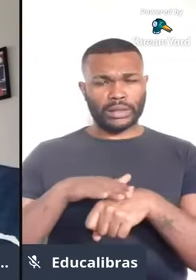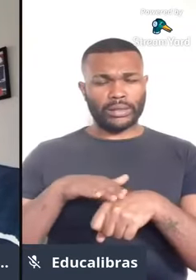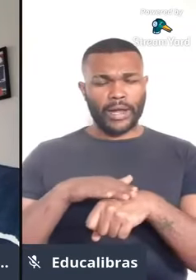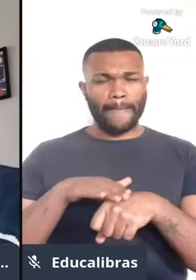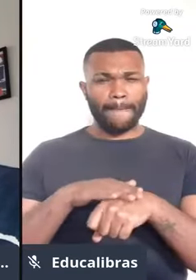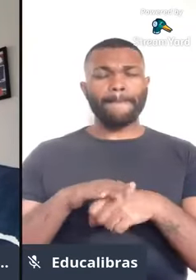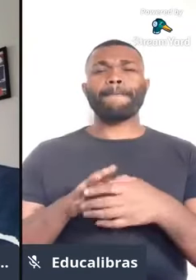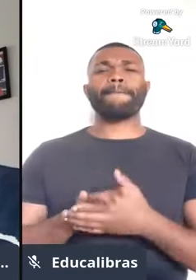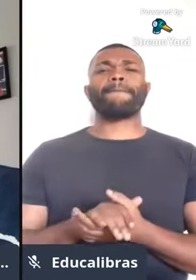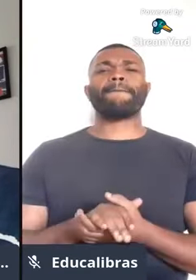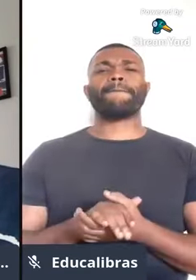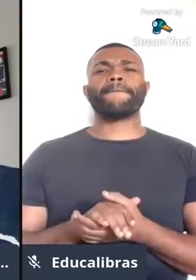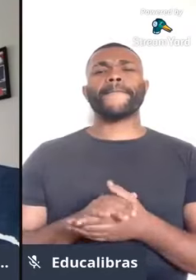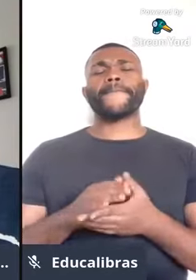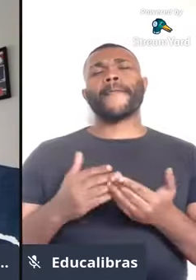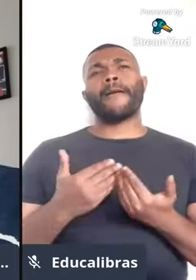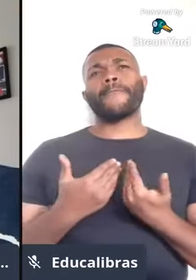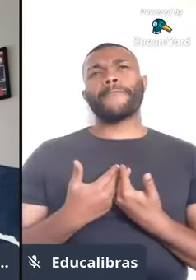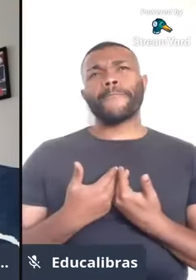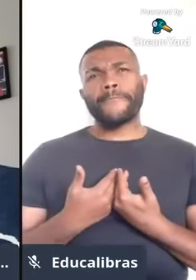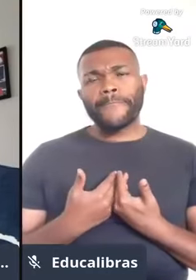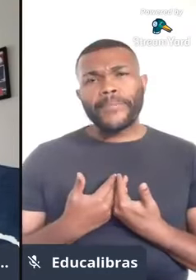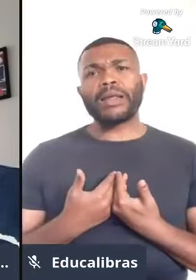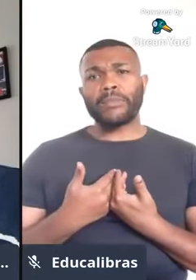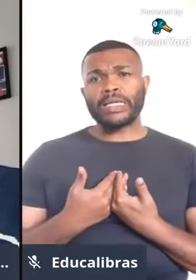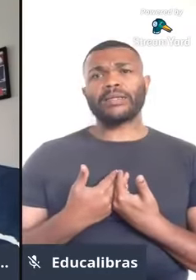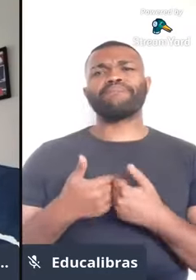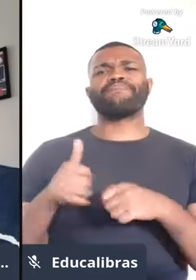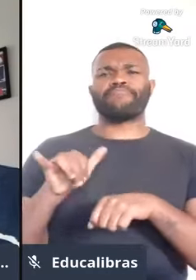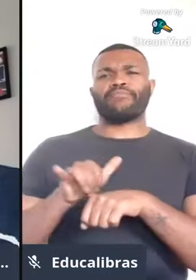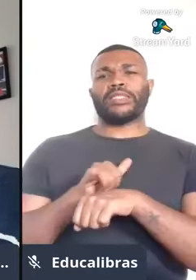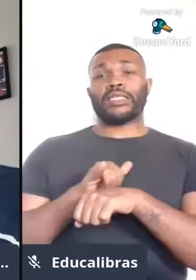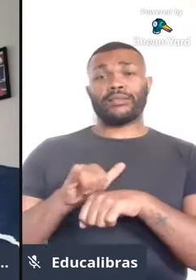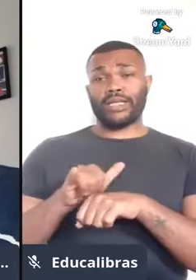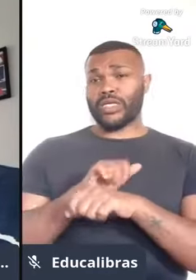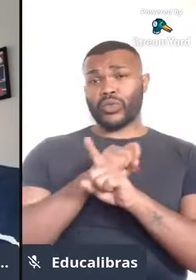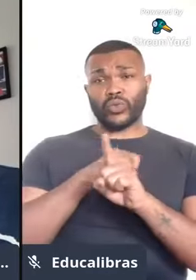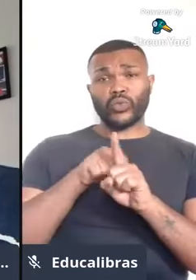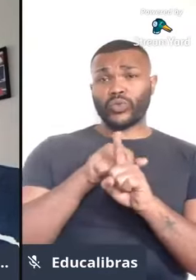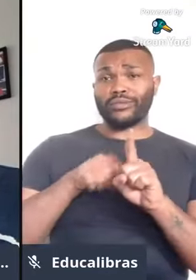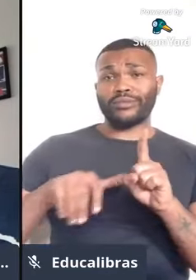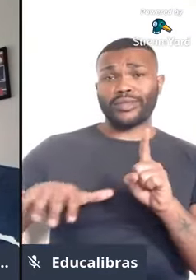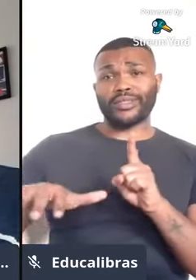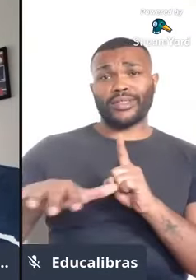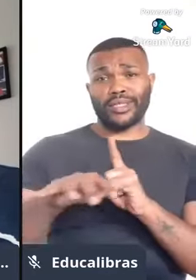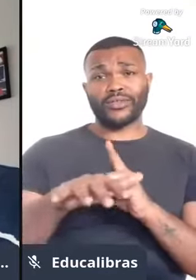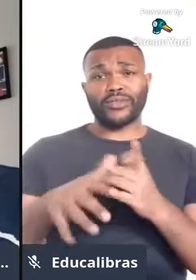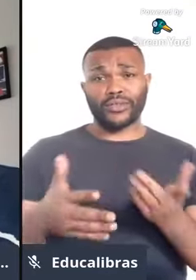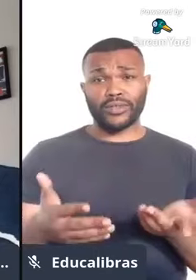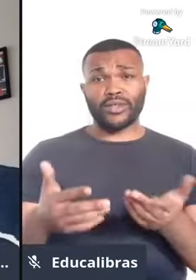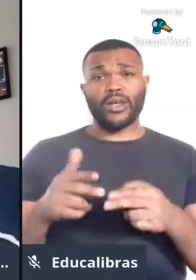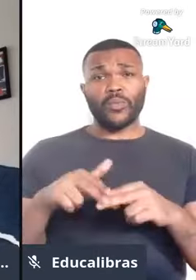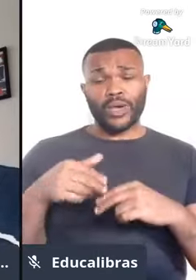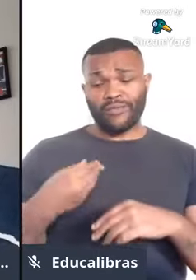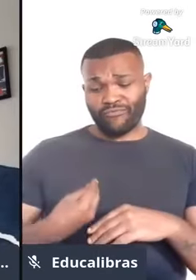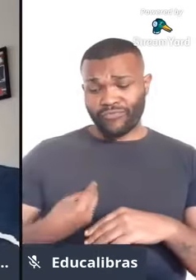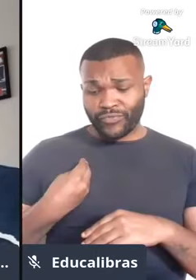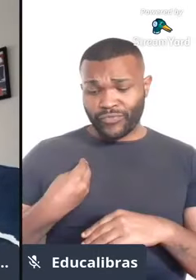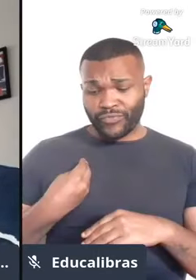para mim é uma questão absolutamente estratégica em termos de sociedade, porque por causa da longevidade, por causa da